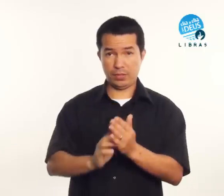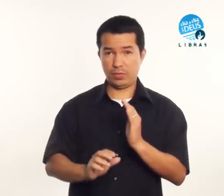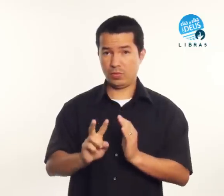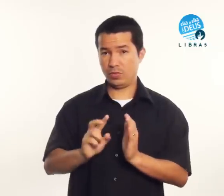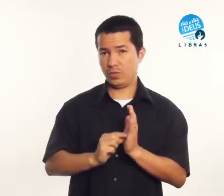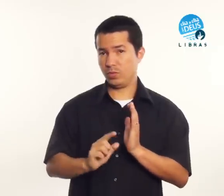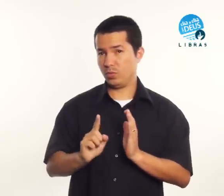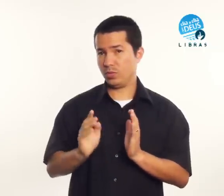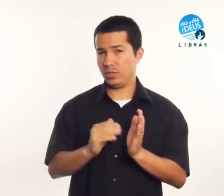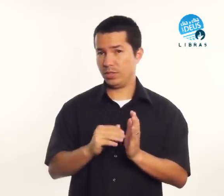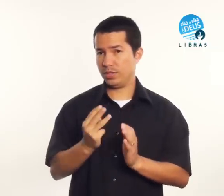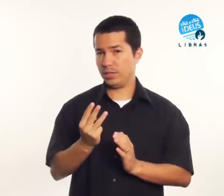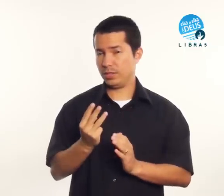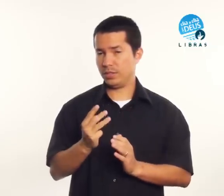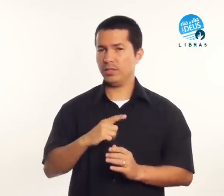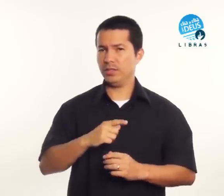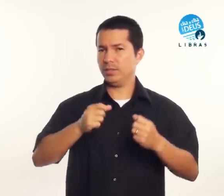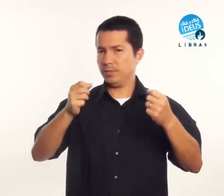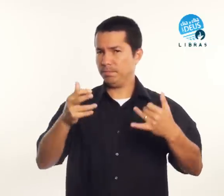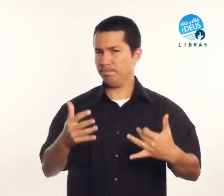a 3, como isso funciona.